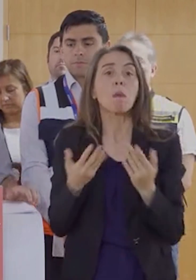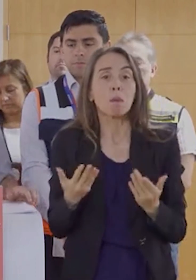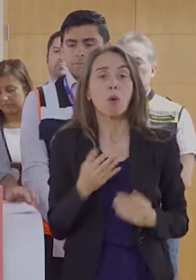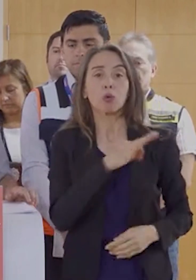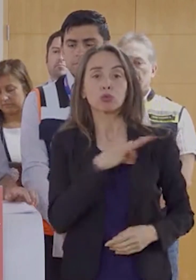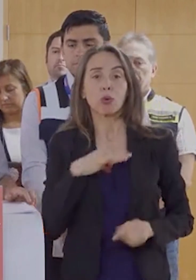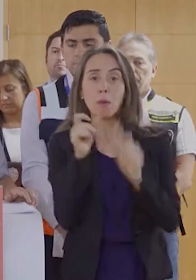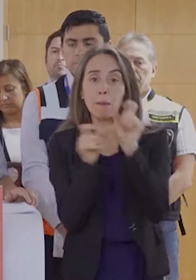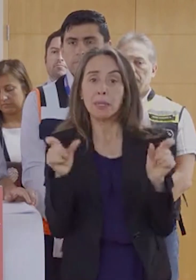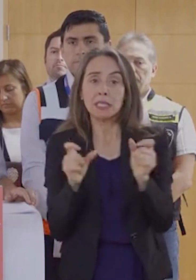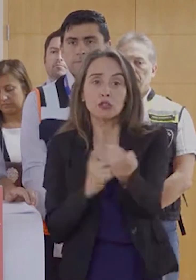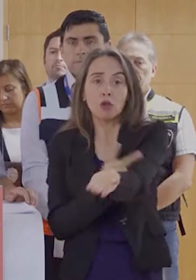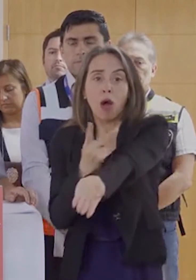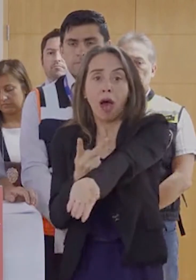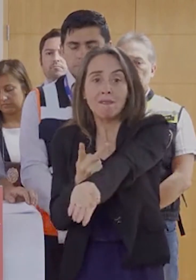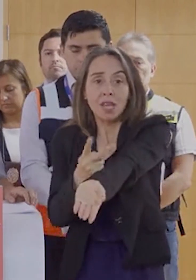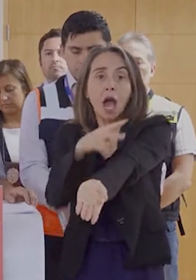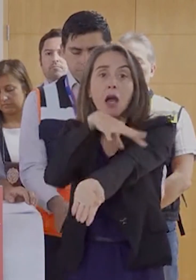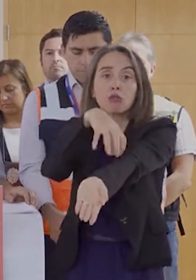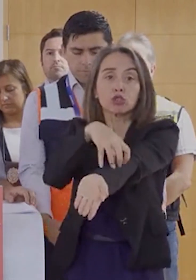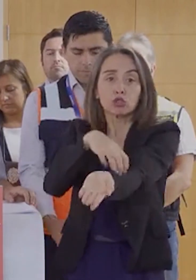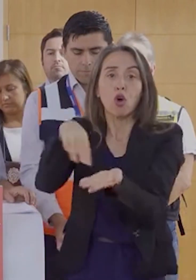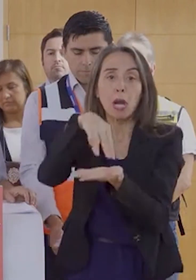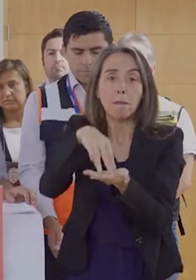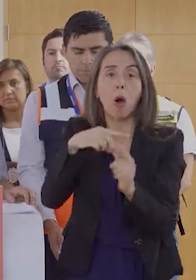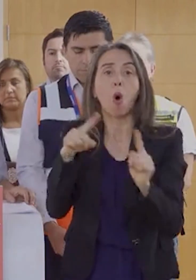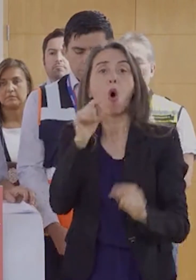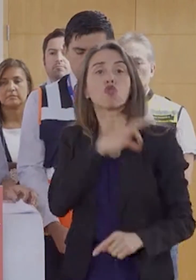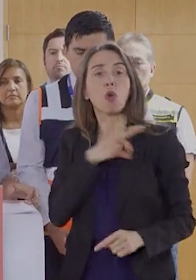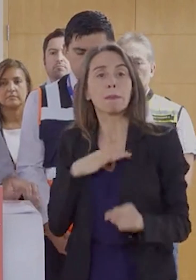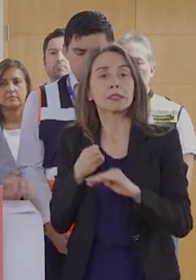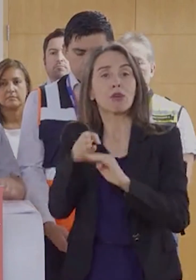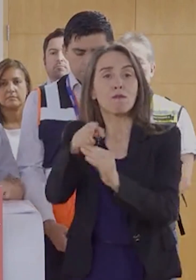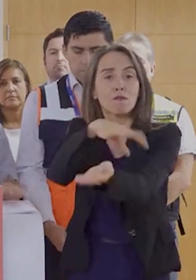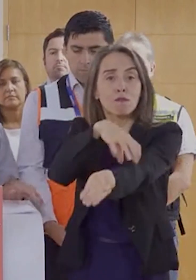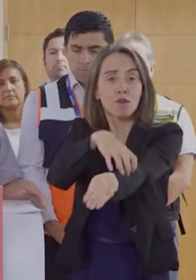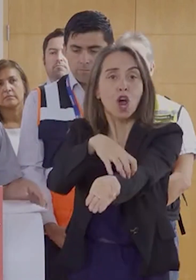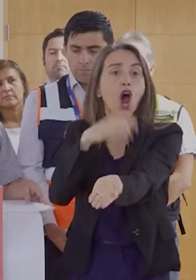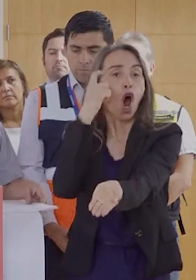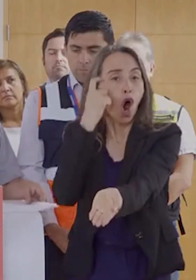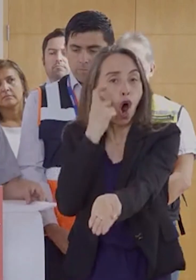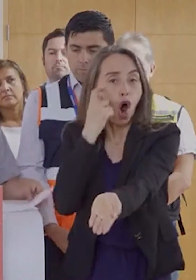ministros a las regiones de Maule, de O'Higgins y de la región metropolitana.